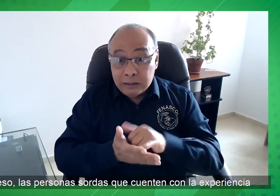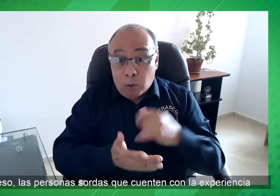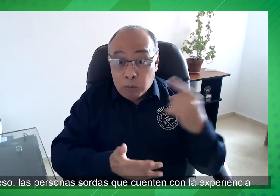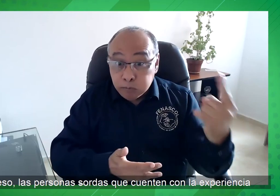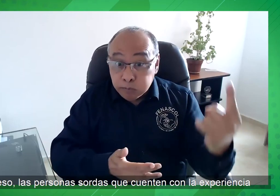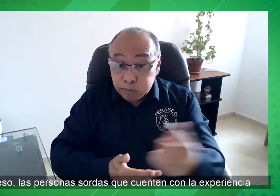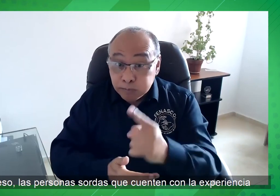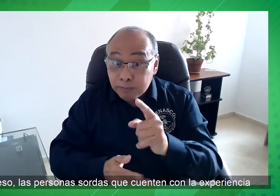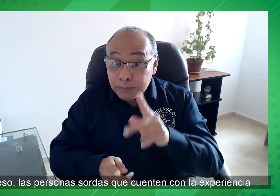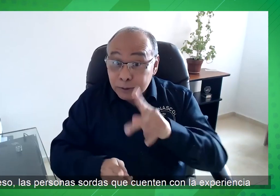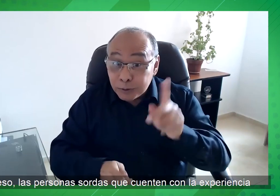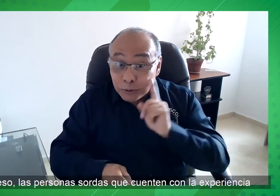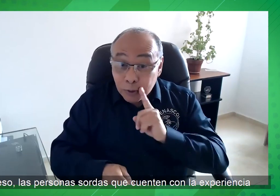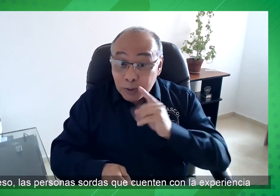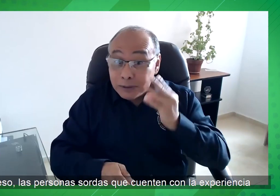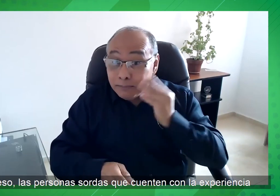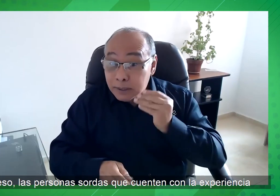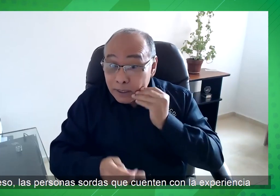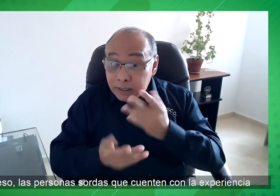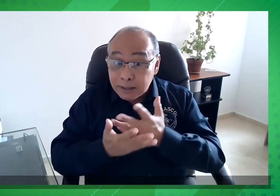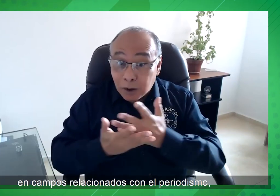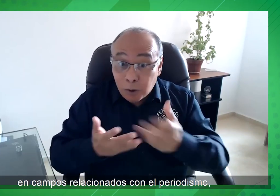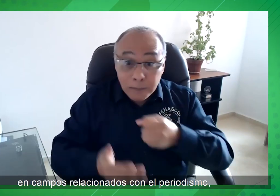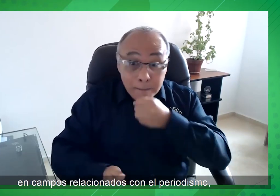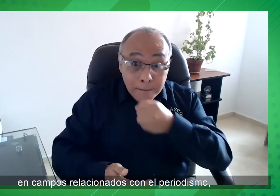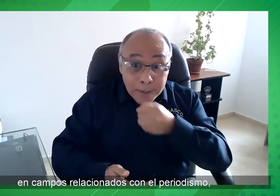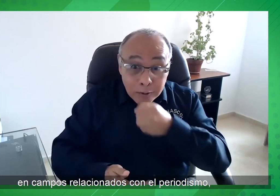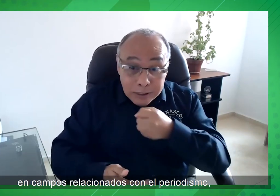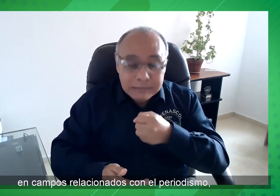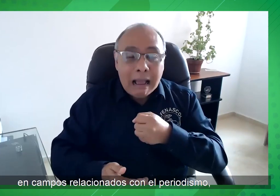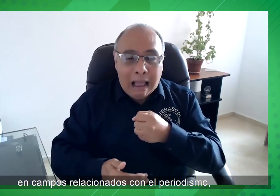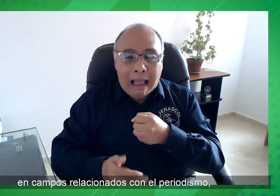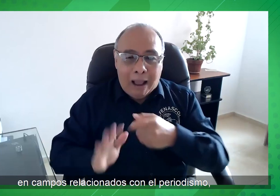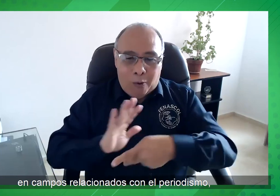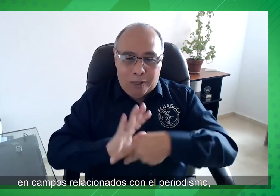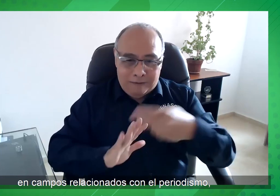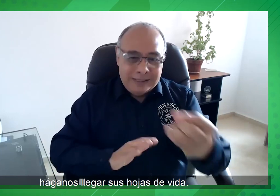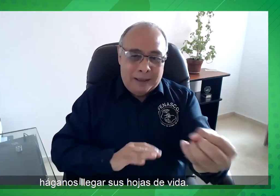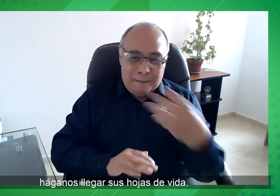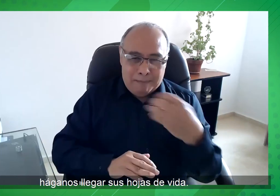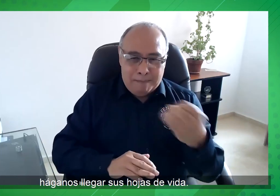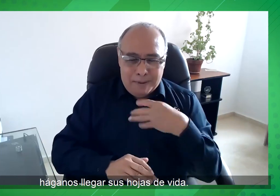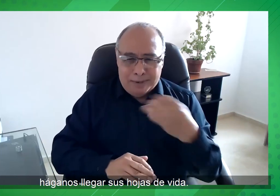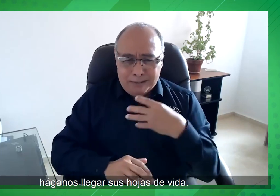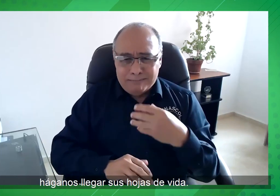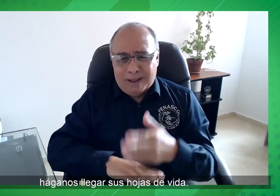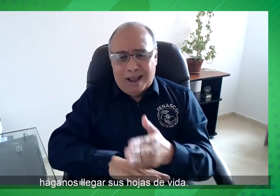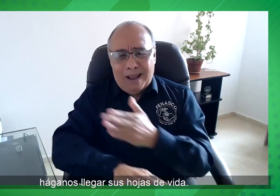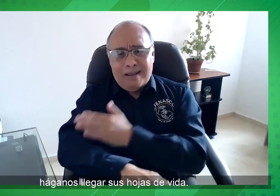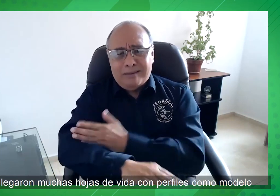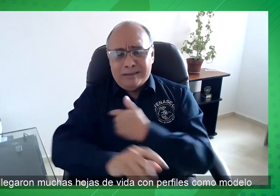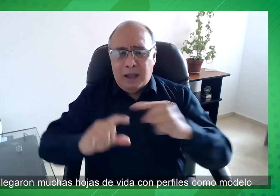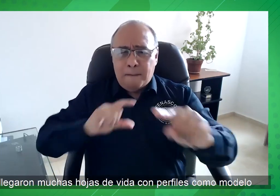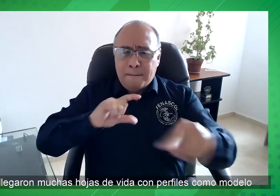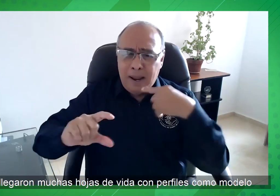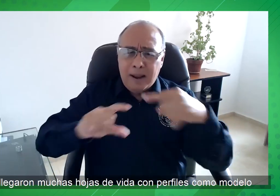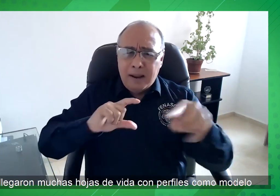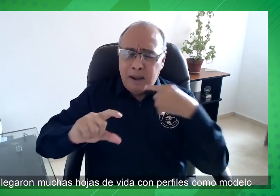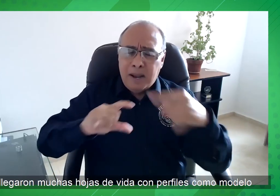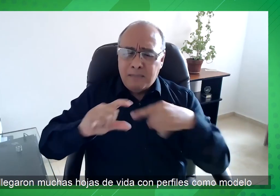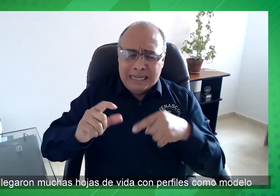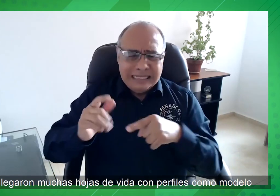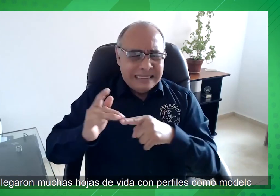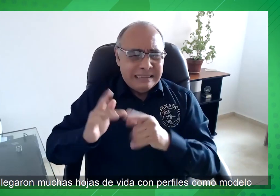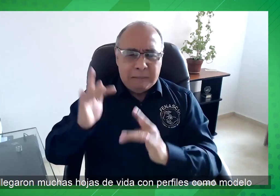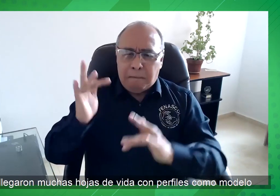Por eso la persona sorda que cuente con la experiencia en campos relacionados con el periodismo, háganos llegar su hoja de